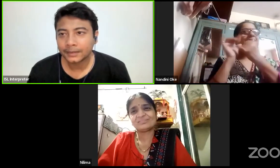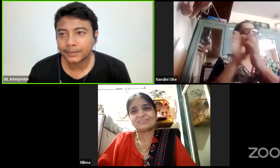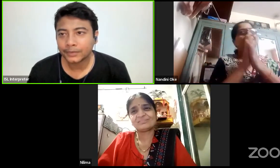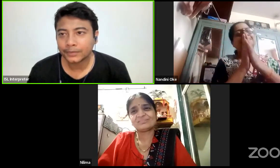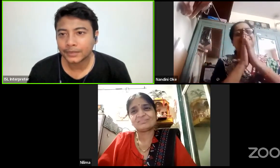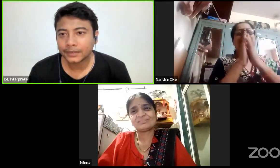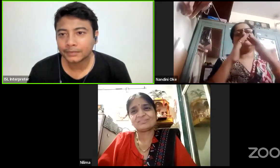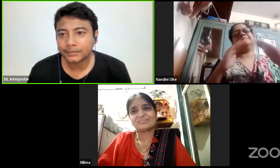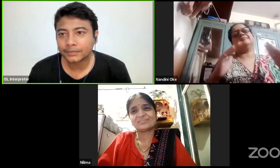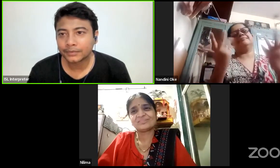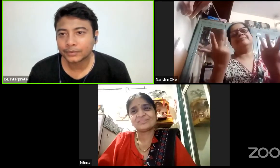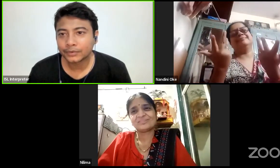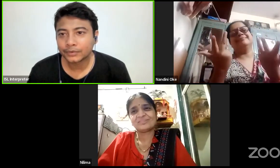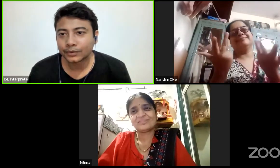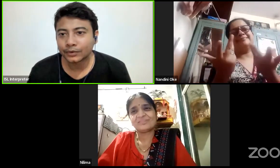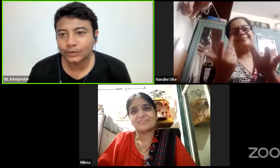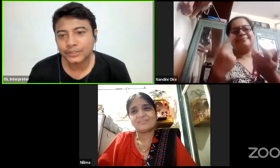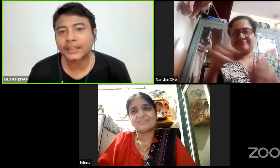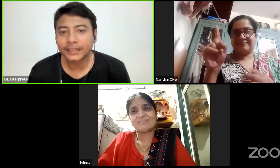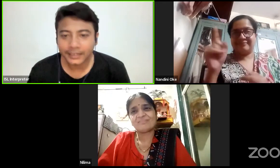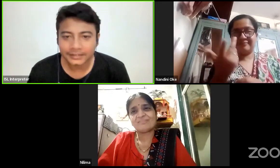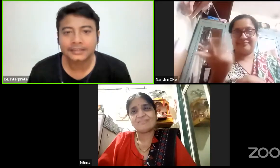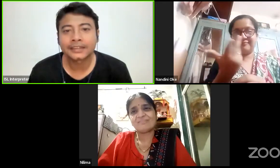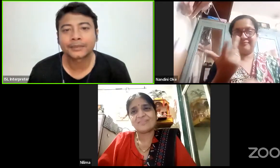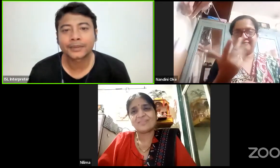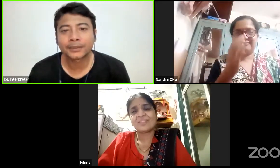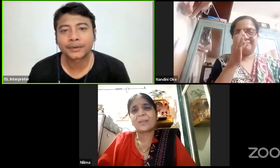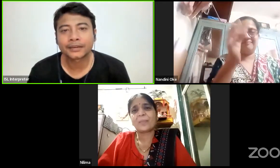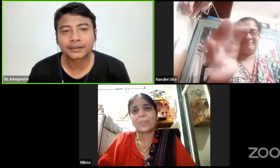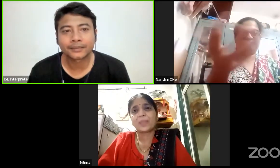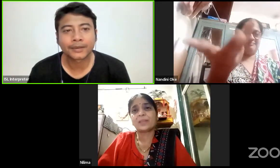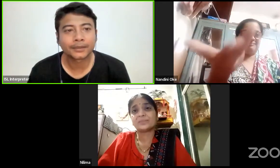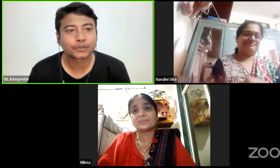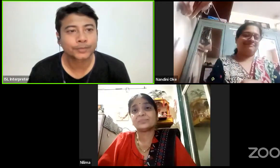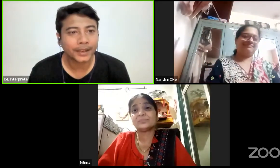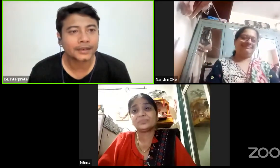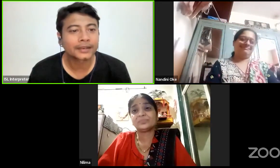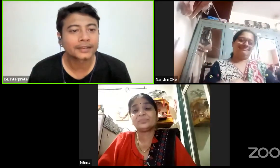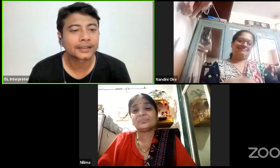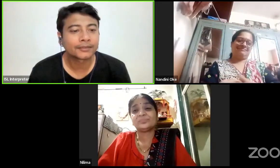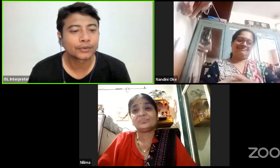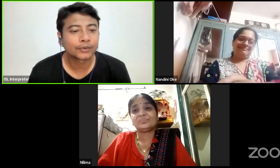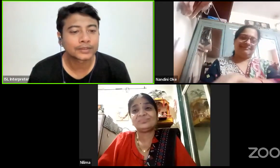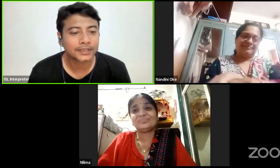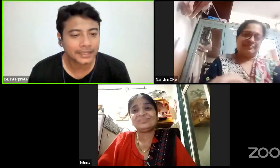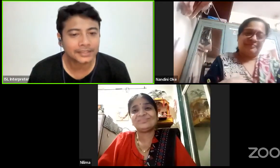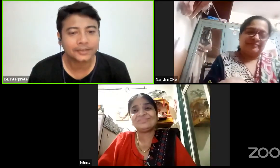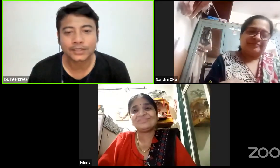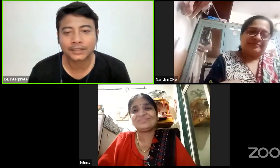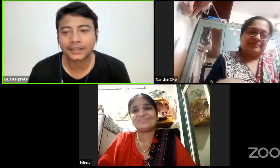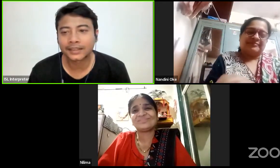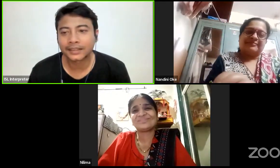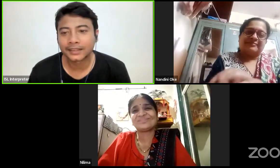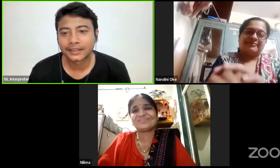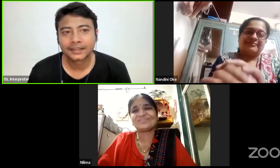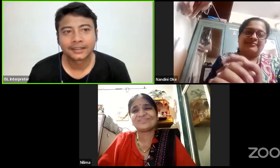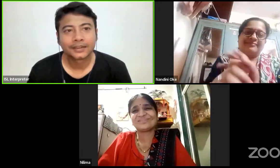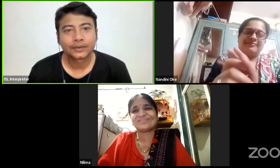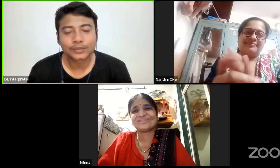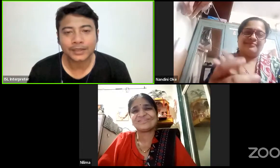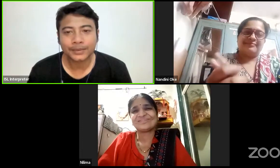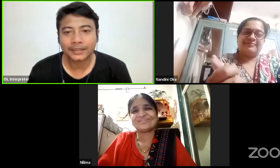हाँ, लेकिन घर पे तो मतलब खुश नहीं रह सकते, कभी कभार मतलब कुछ प्लान करते हैं वो ऐसे कैंसिल हो जाता है,